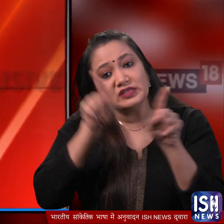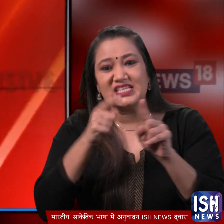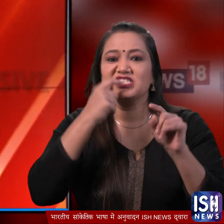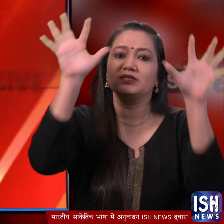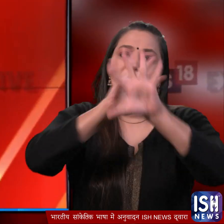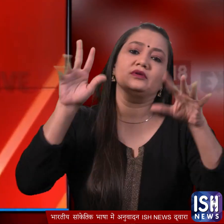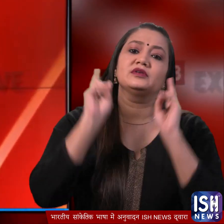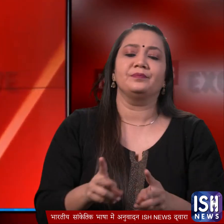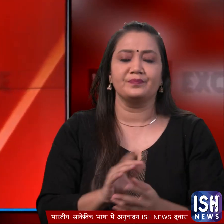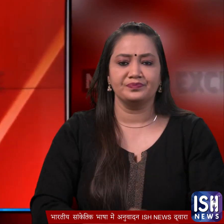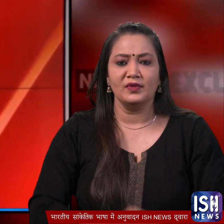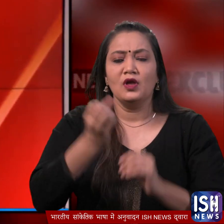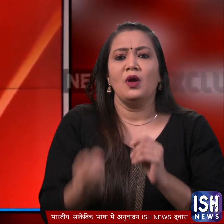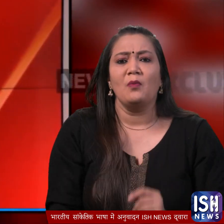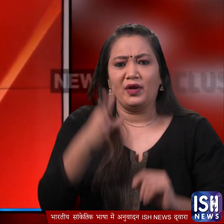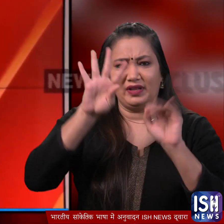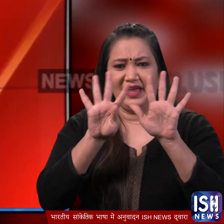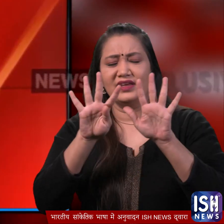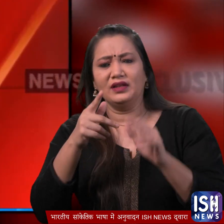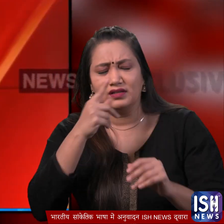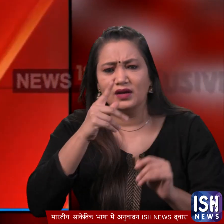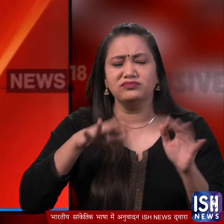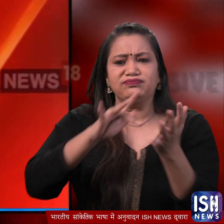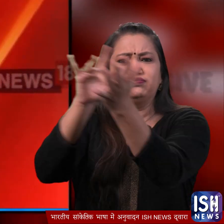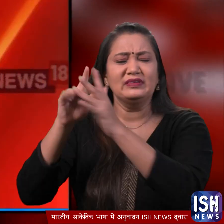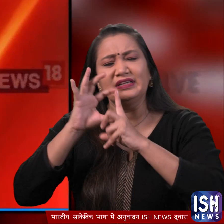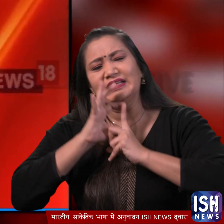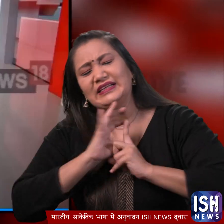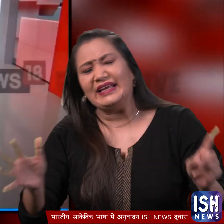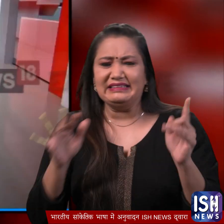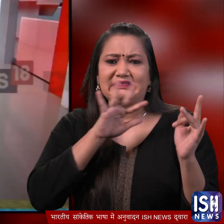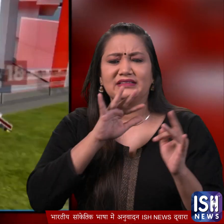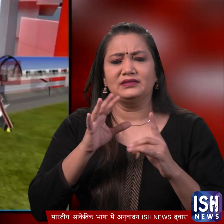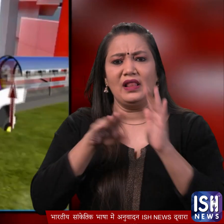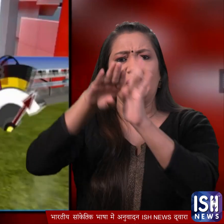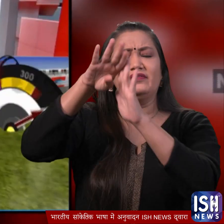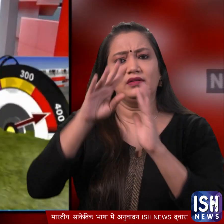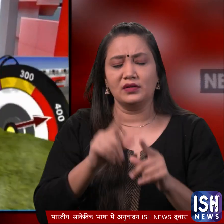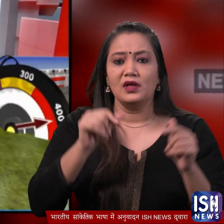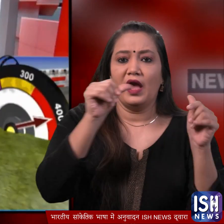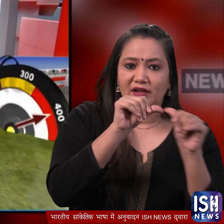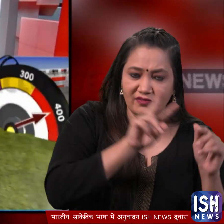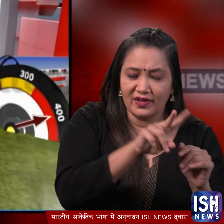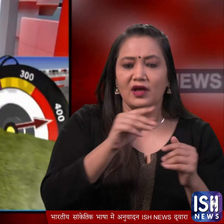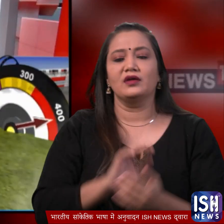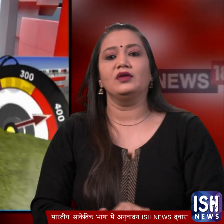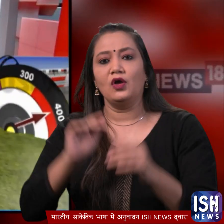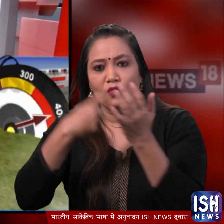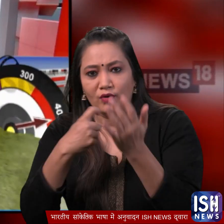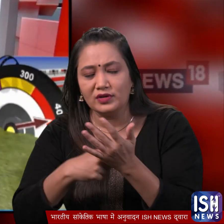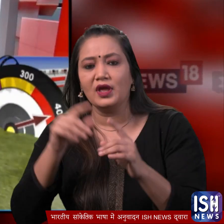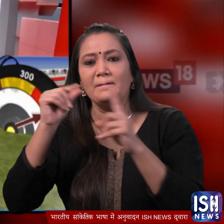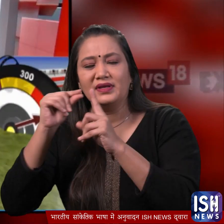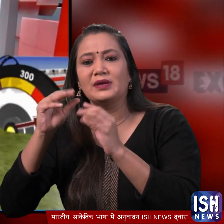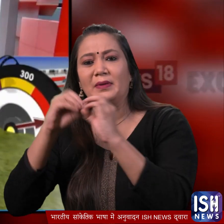ही छाया रह सकता है। सुबह 9 बजे दिल्ली के कई इलाकों में प्रदूषण खतरनाक स्तर पर रहा और आनंद विहार, रोहिणी और पंजाबी बाग जैसे इलाकों में